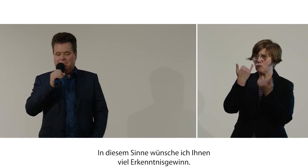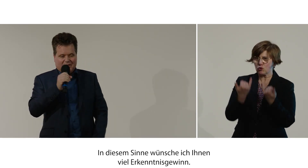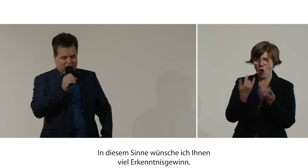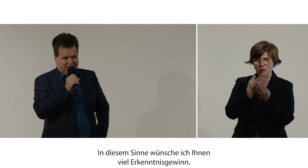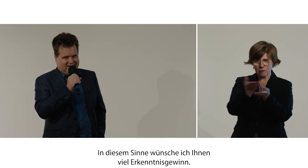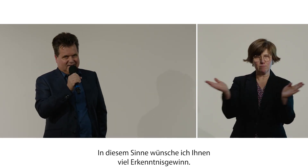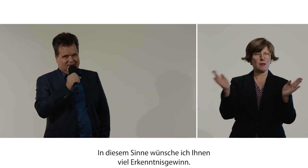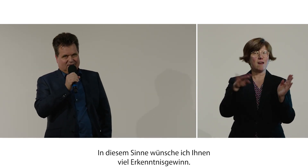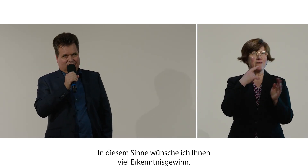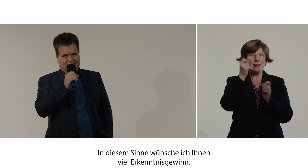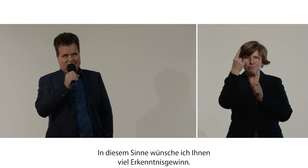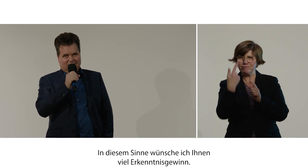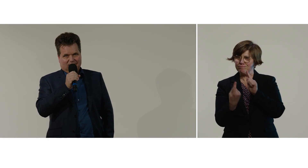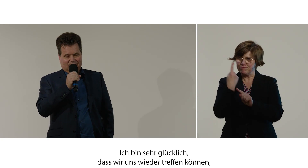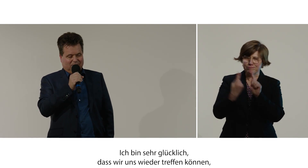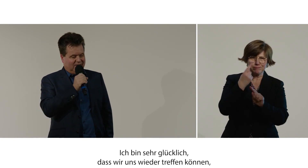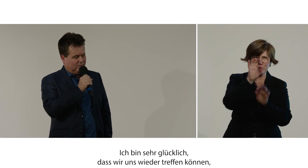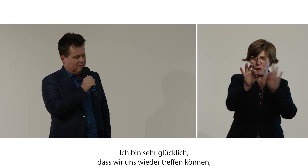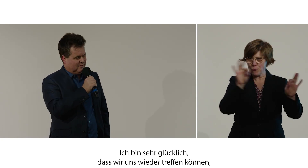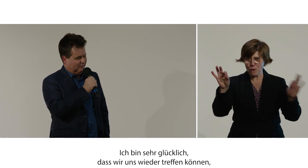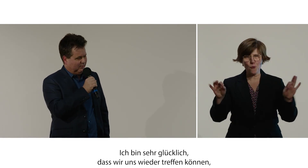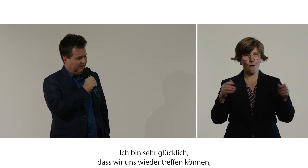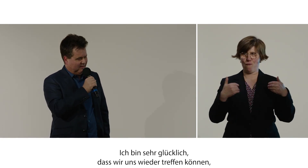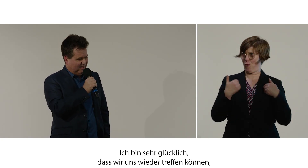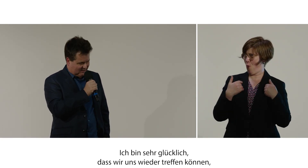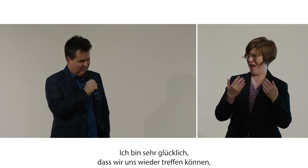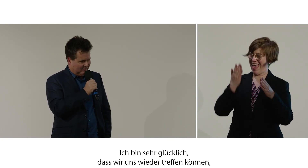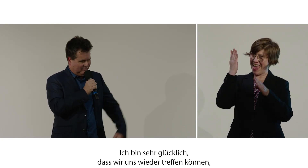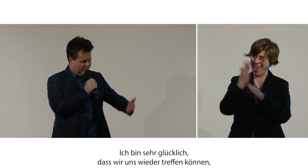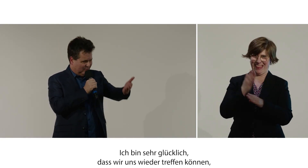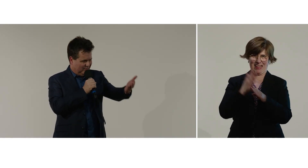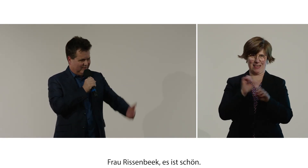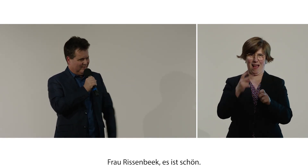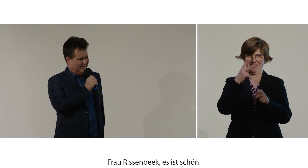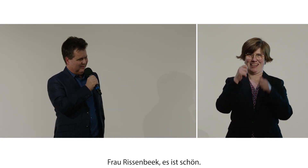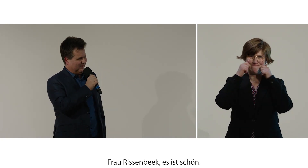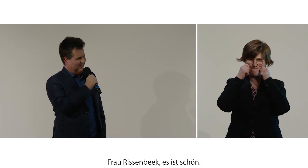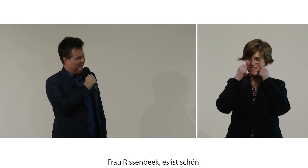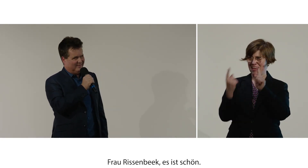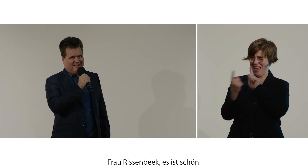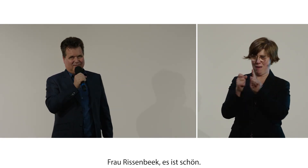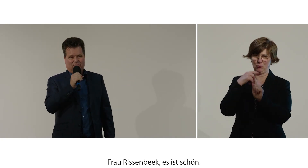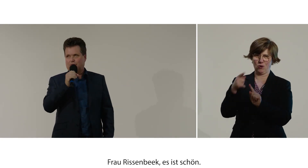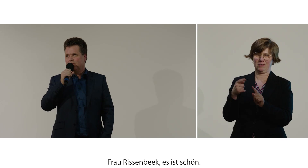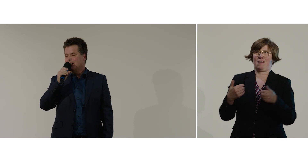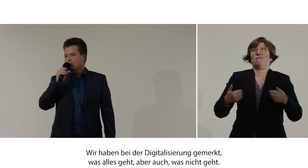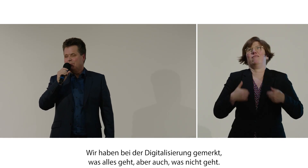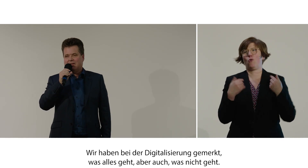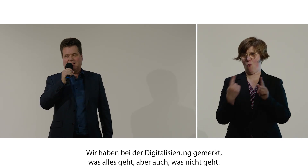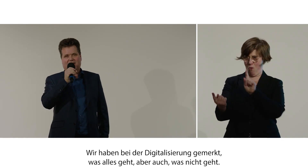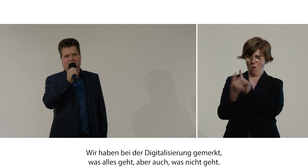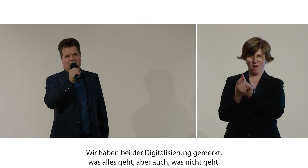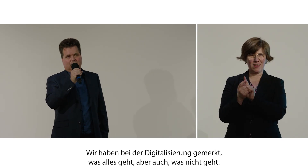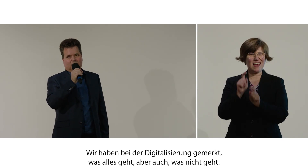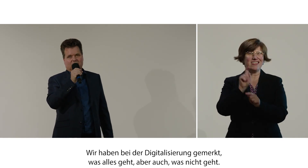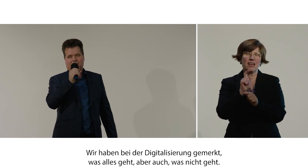heute viel Erkenntnisgewinn. Ich bin sehr glücklich, dass wir uns endlich wieder treffen können, Frau Riesenweg, ich habe es gerade eben gesagt, es ist schön. Wir